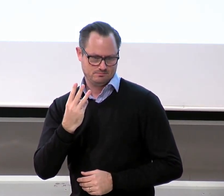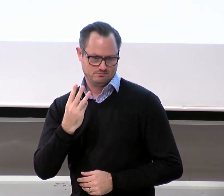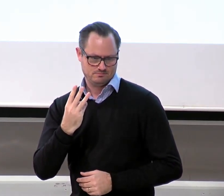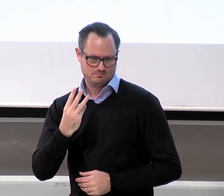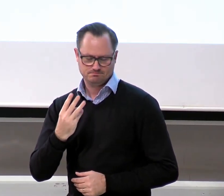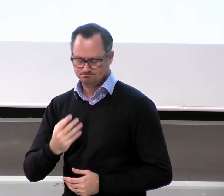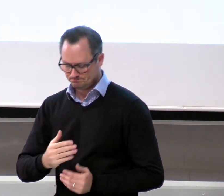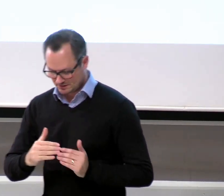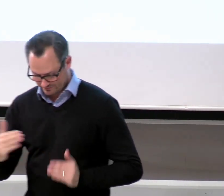den här till nivå 3.